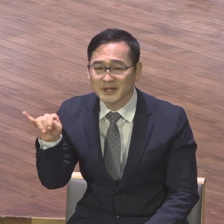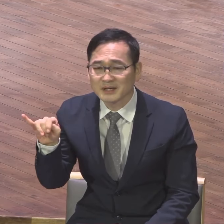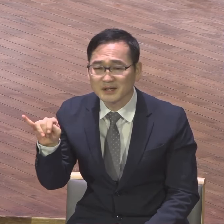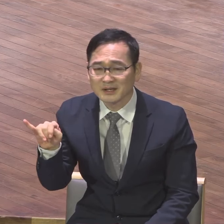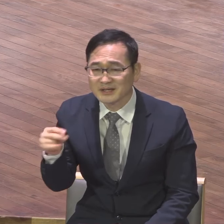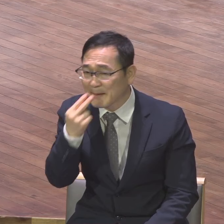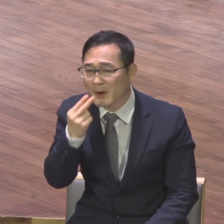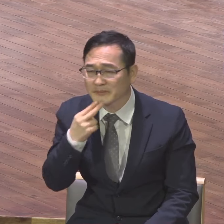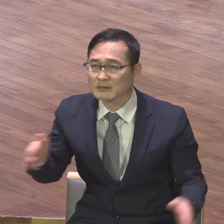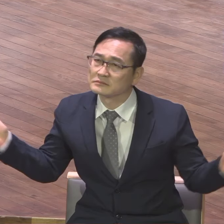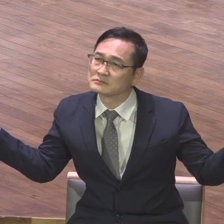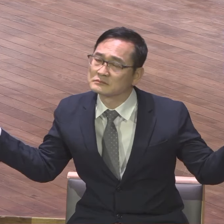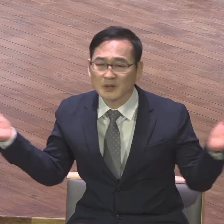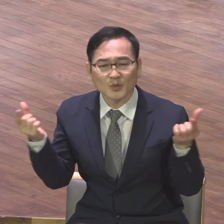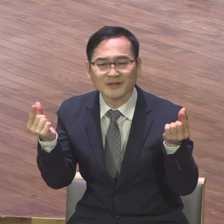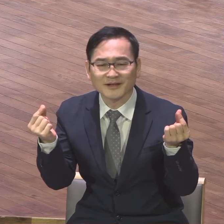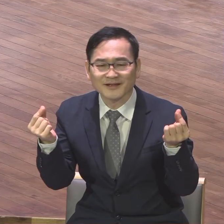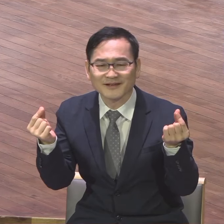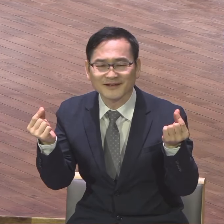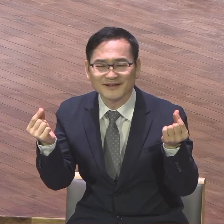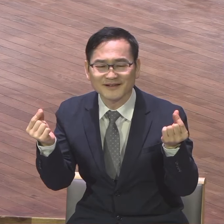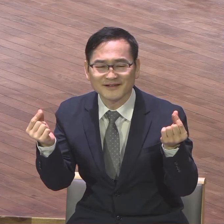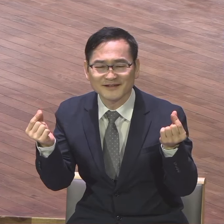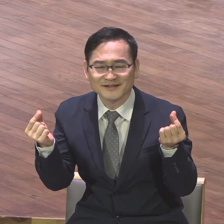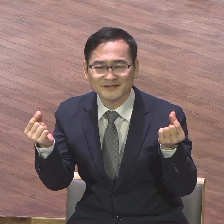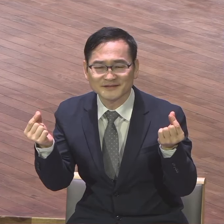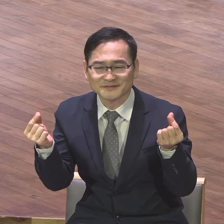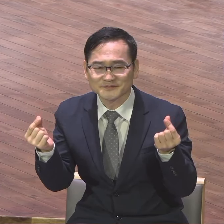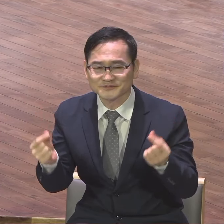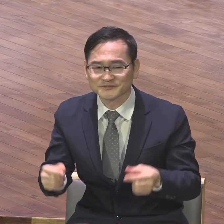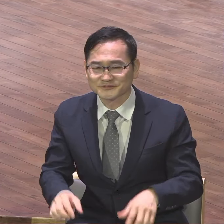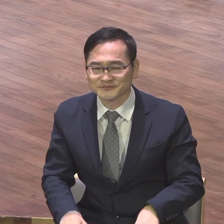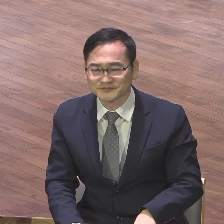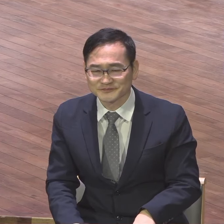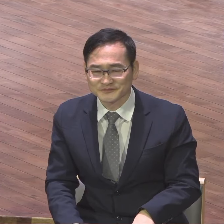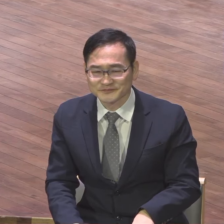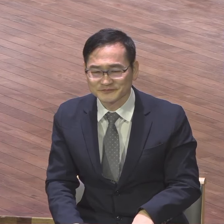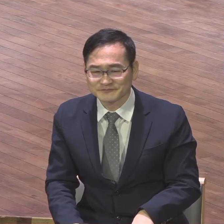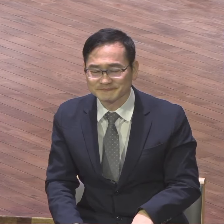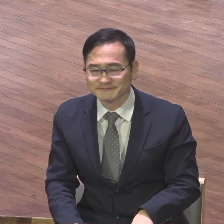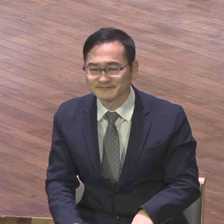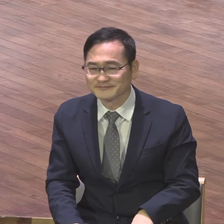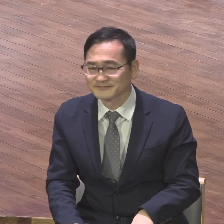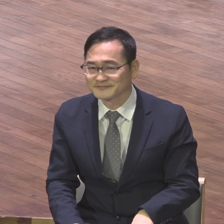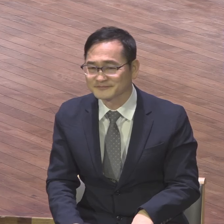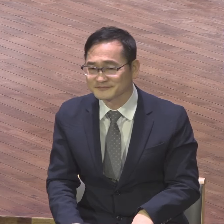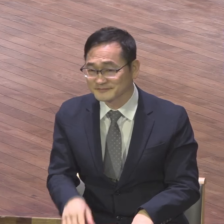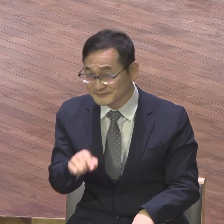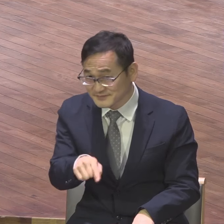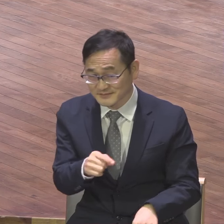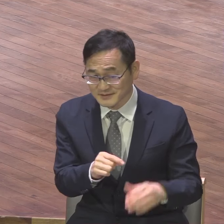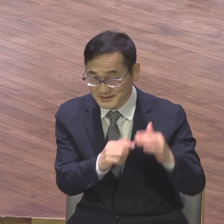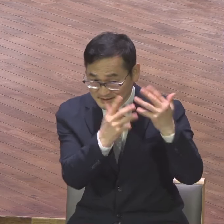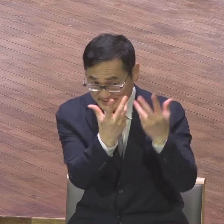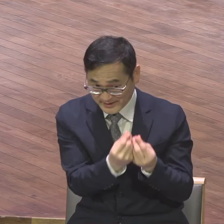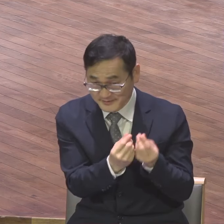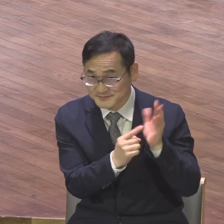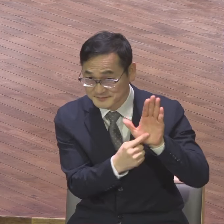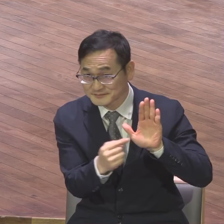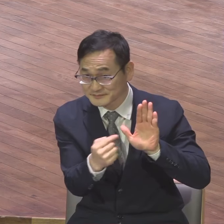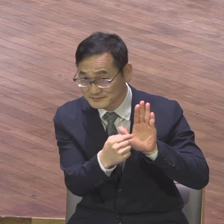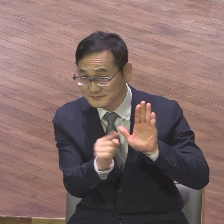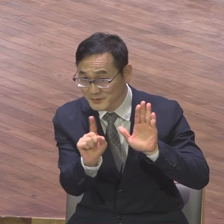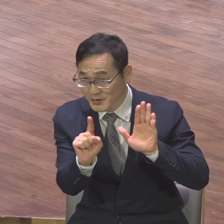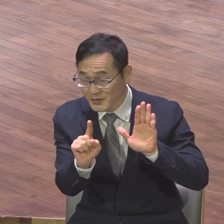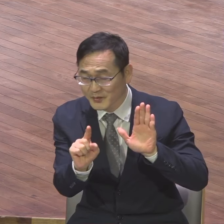뭐 요즘은 더 빨리 깨닫기 때문에 이제는 뭐 좀 이 표현이 어색할 수가 있는데 근데 이 표현이 주는 것이